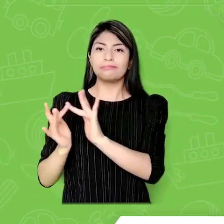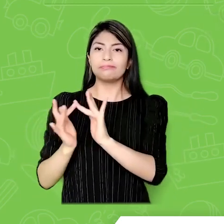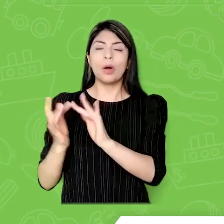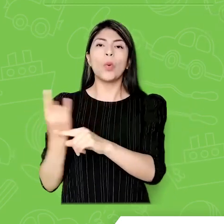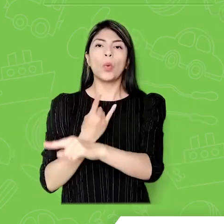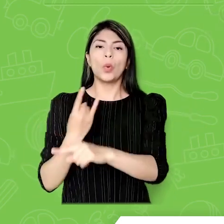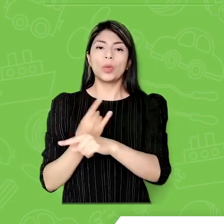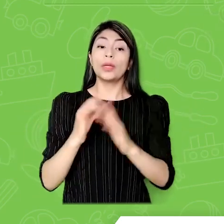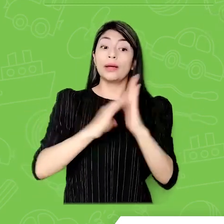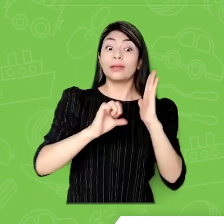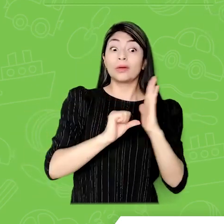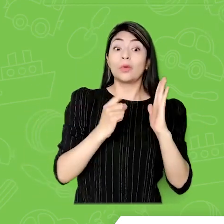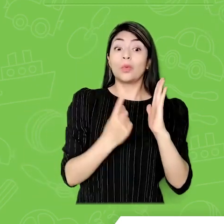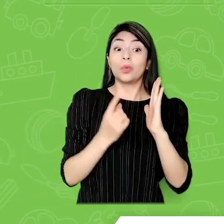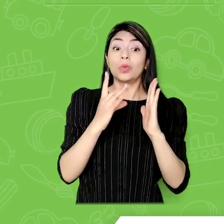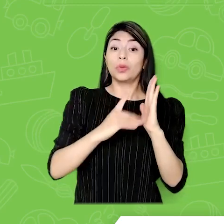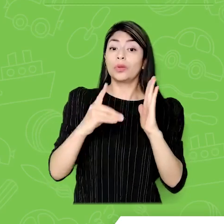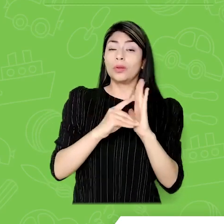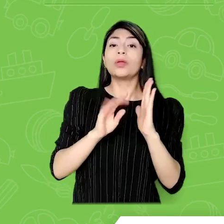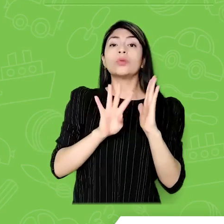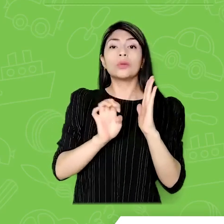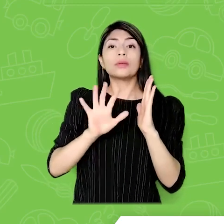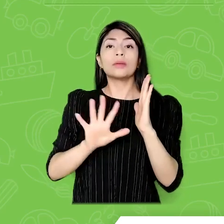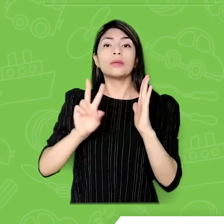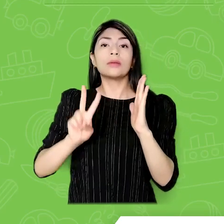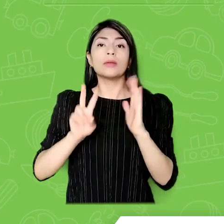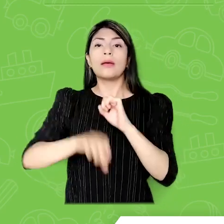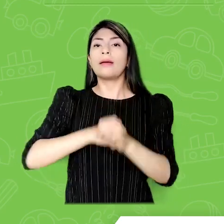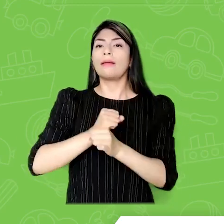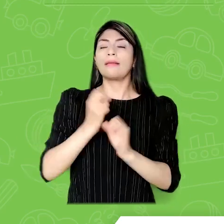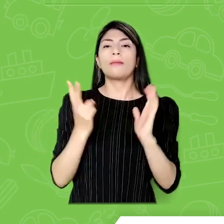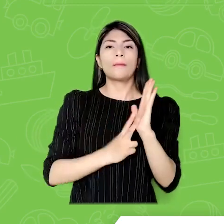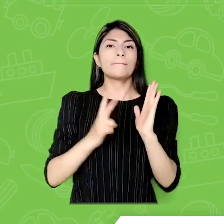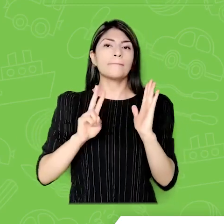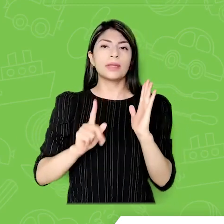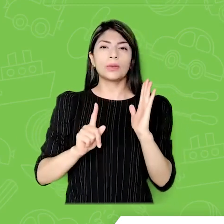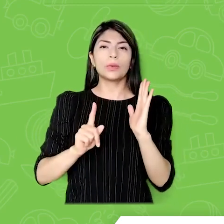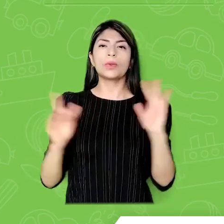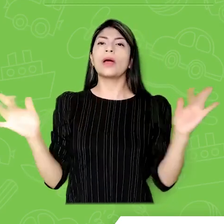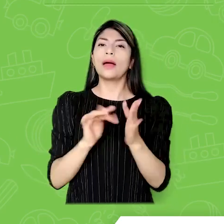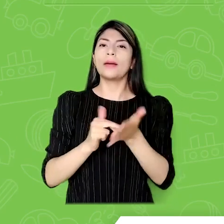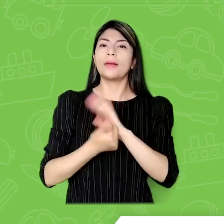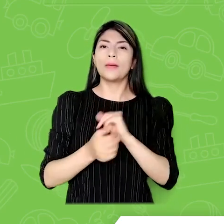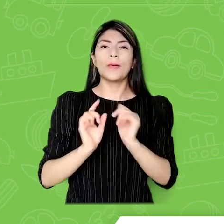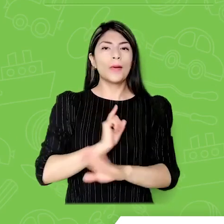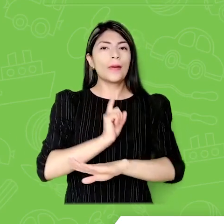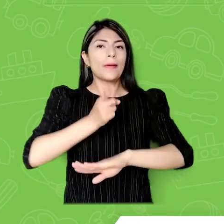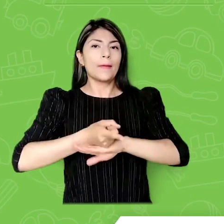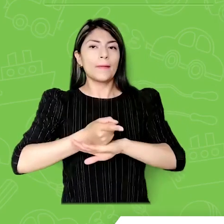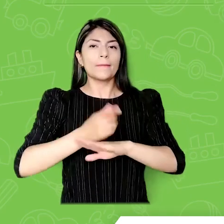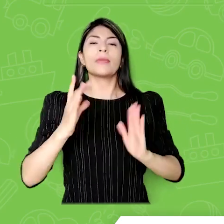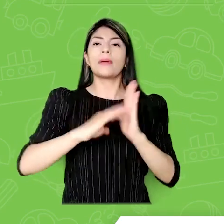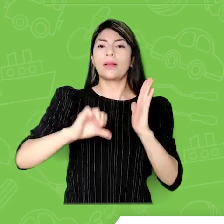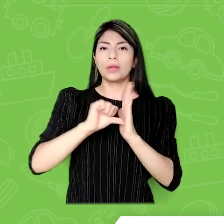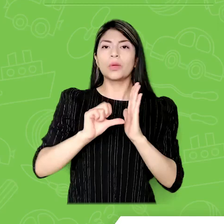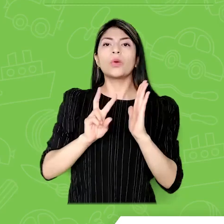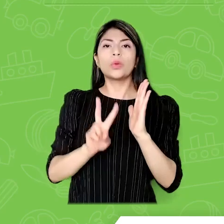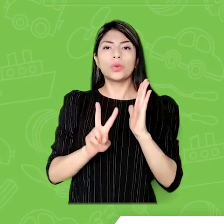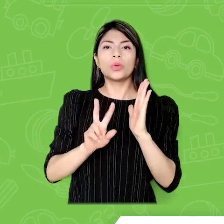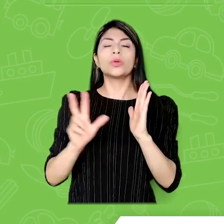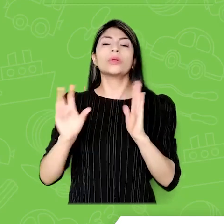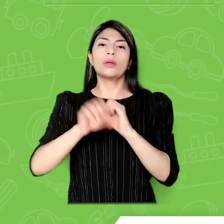Decreto 952 de 2021, por el cual se reglamenta el artículo 2 de la Ley 2039